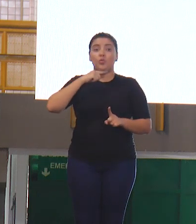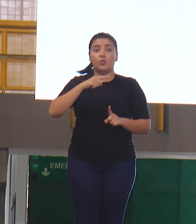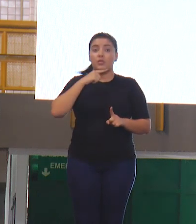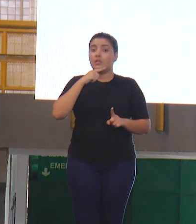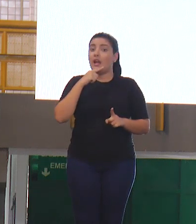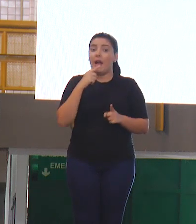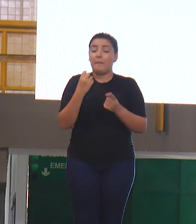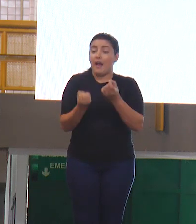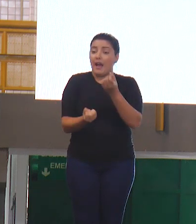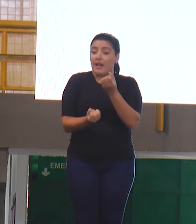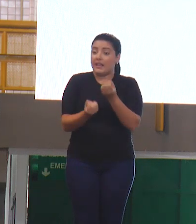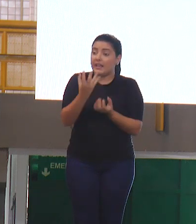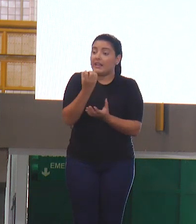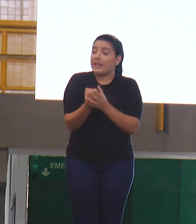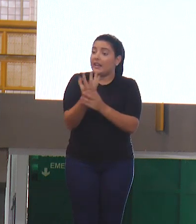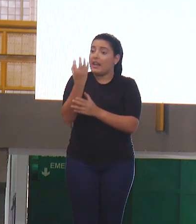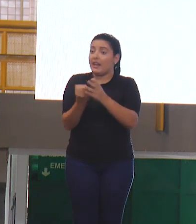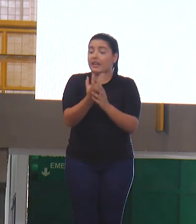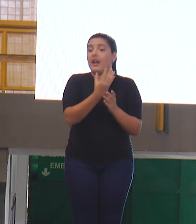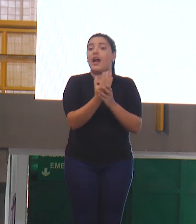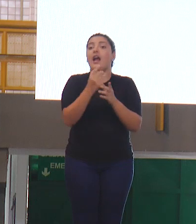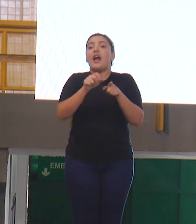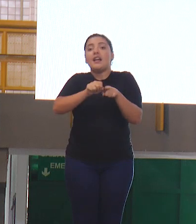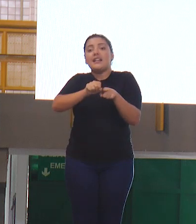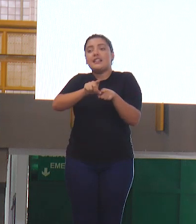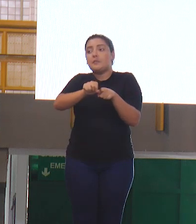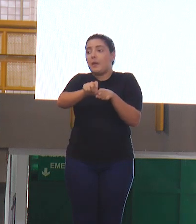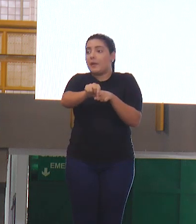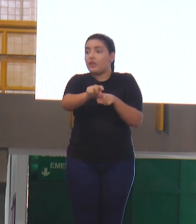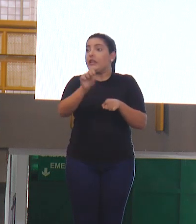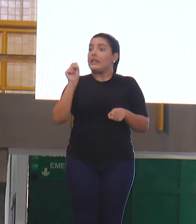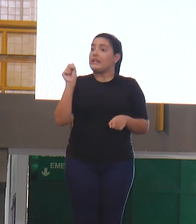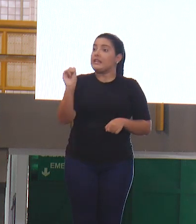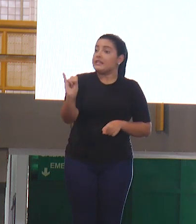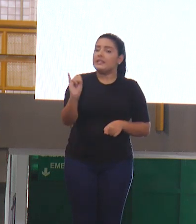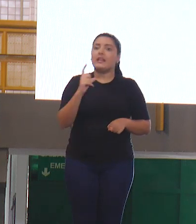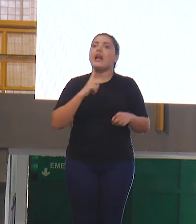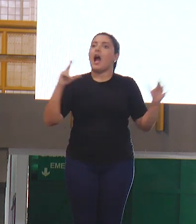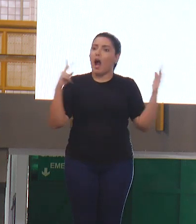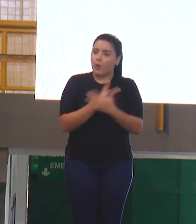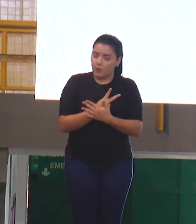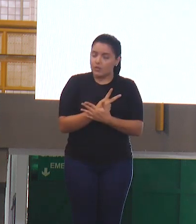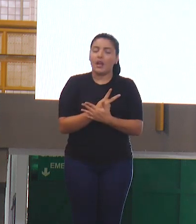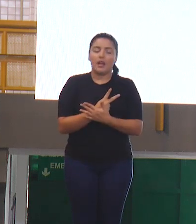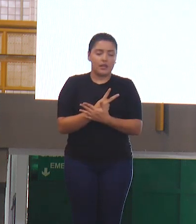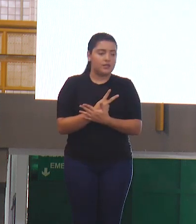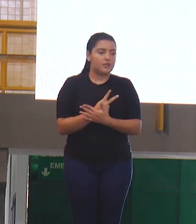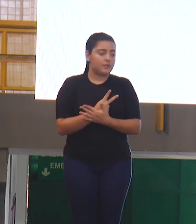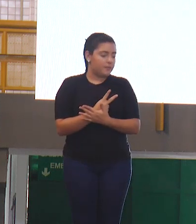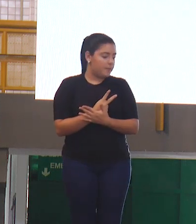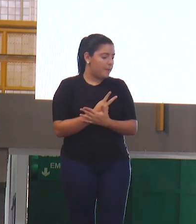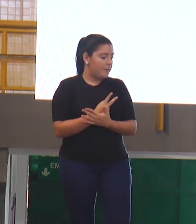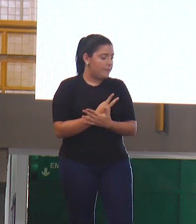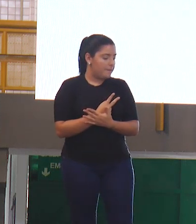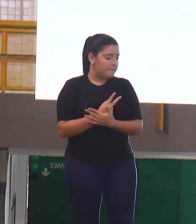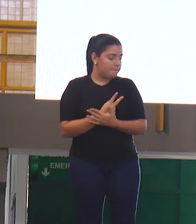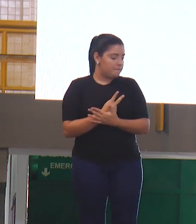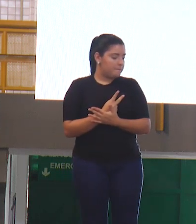à produção de espermatozoides. Então, quando há uma situação dessa, estamos diante da